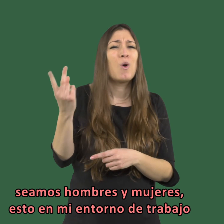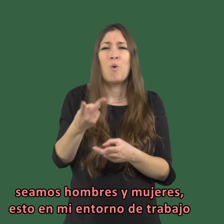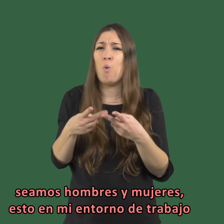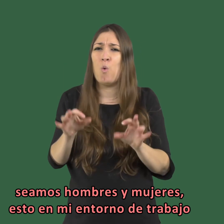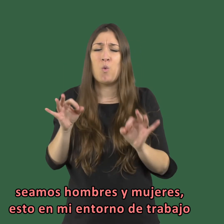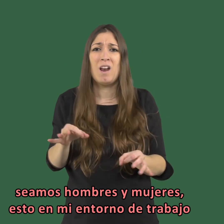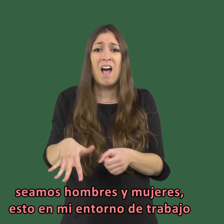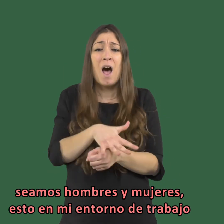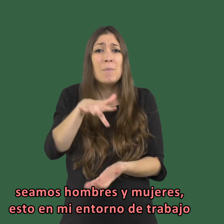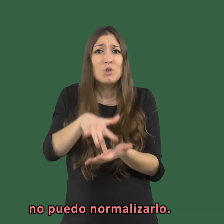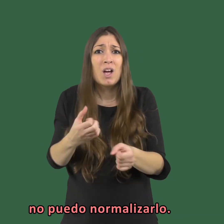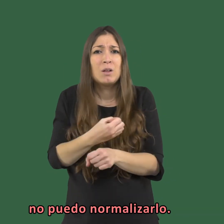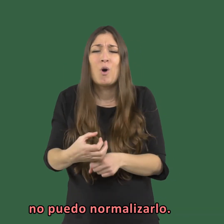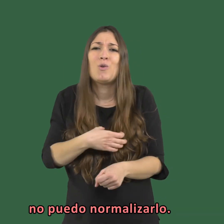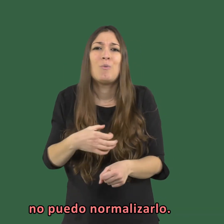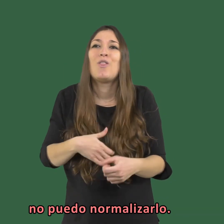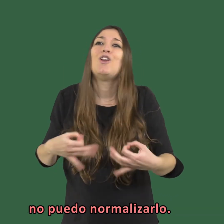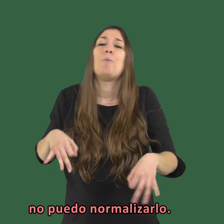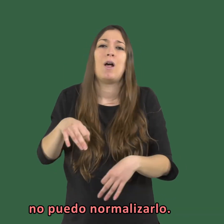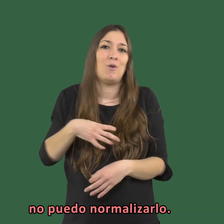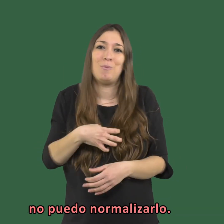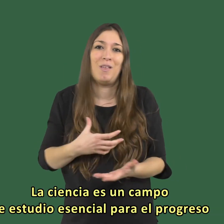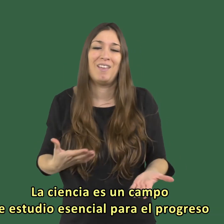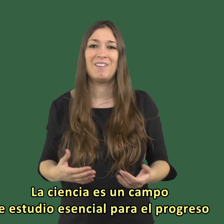mujeres. Esto en mi entorno de trabajo no puedo normalizarlo.